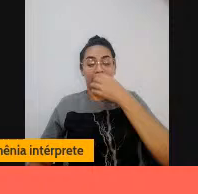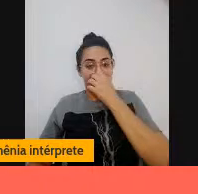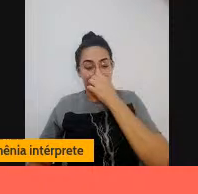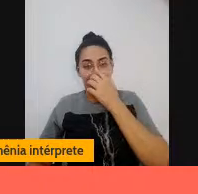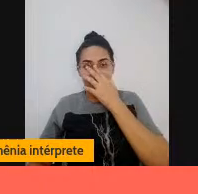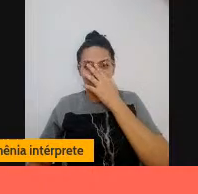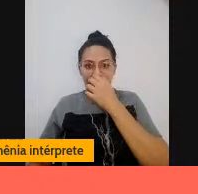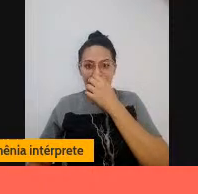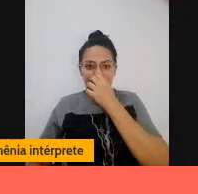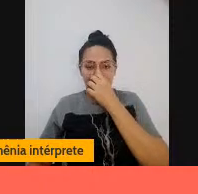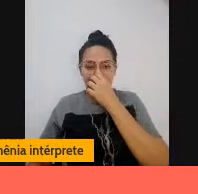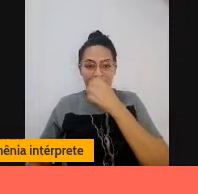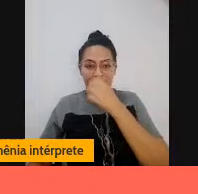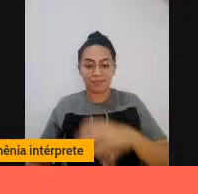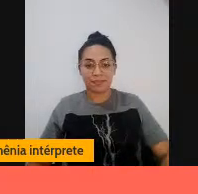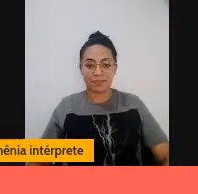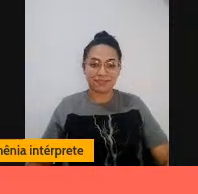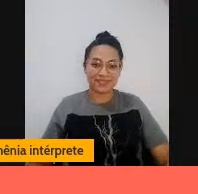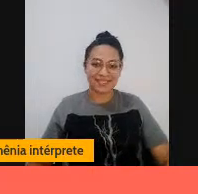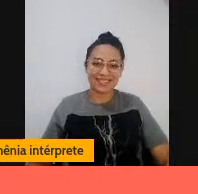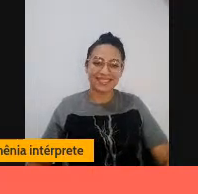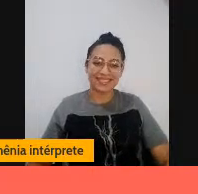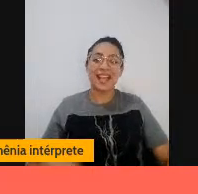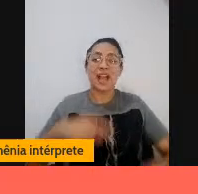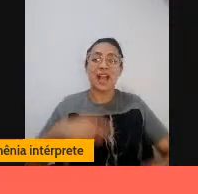Na hora que a Adriana foi falar a hora, ela caiu.